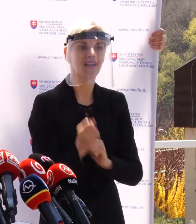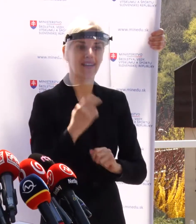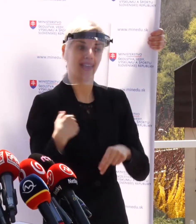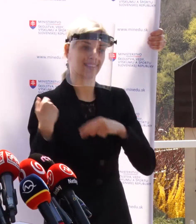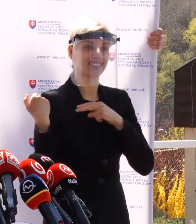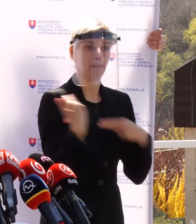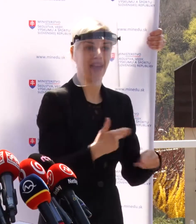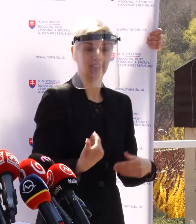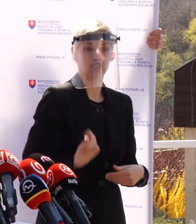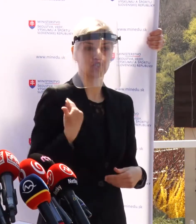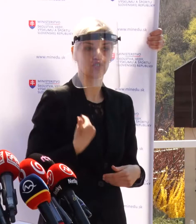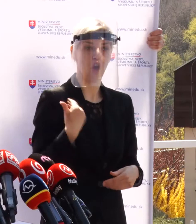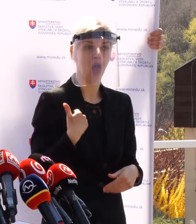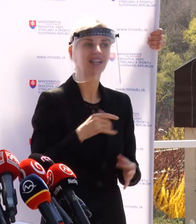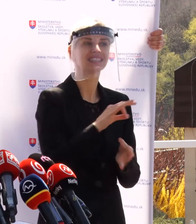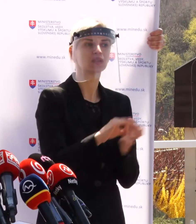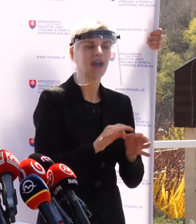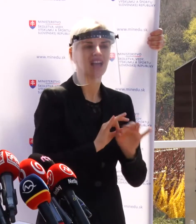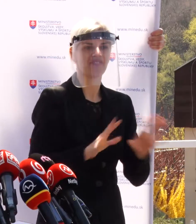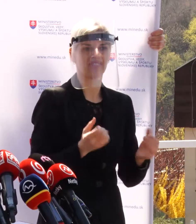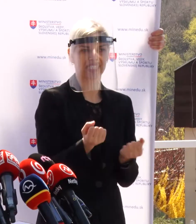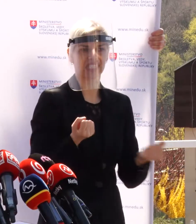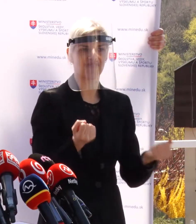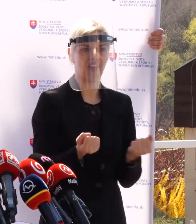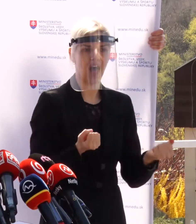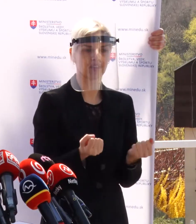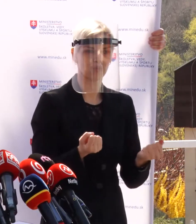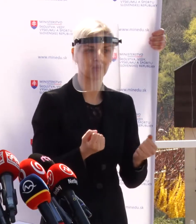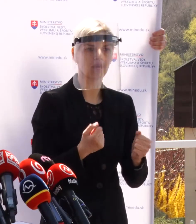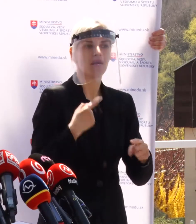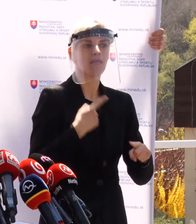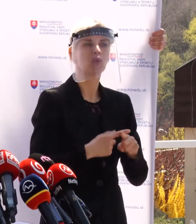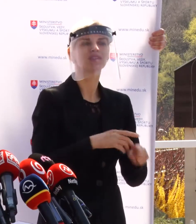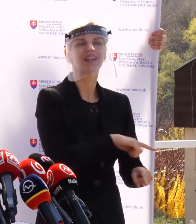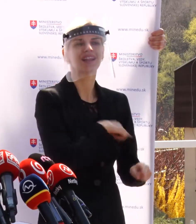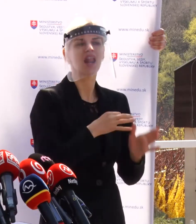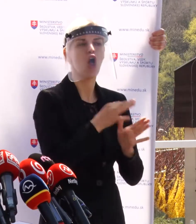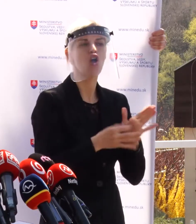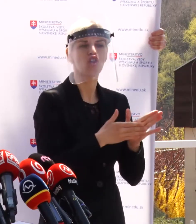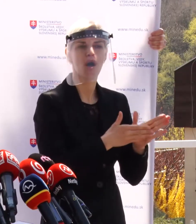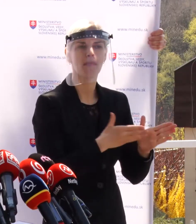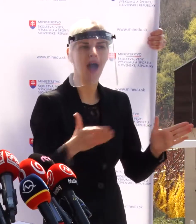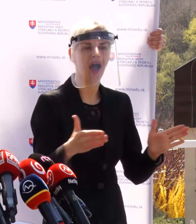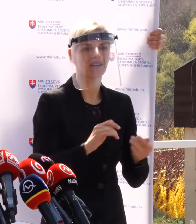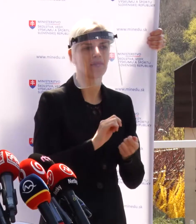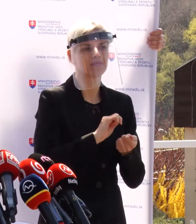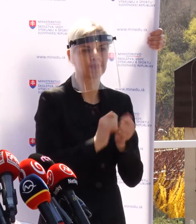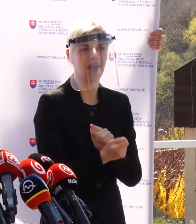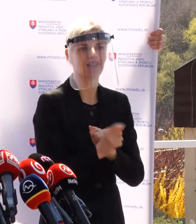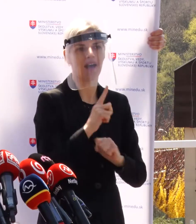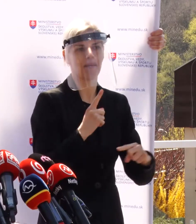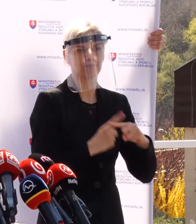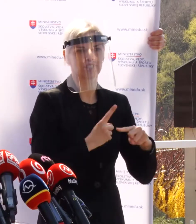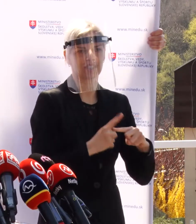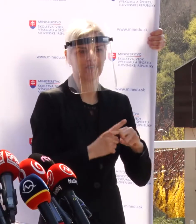do škôl, tá situácia bola zvládnutelná a aby sme prispeli vlastne k dlhodobejšej a pozitívnejšej zmene v celom našom